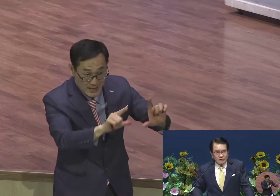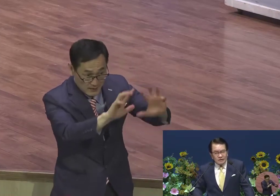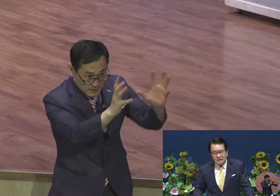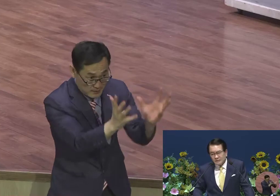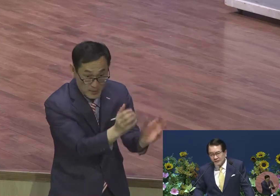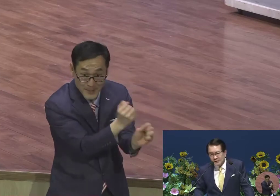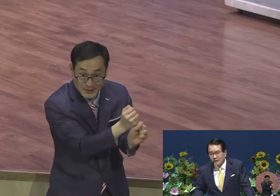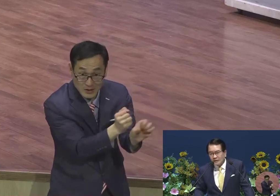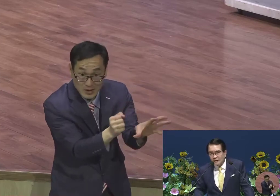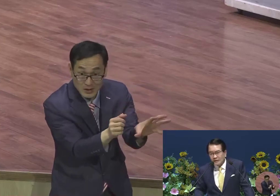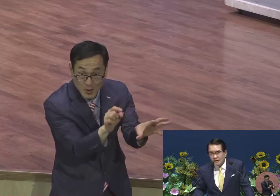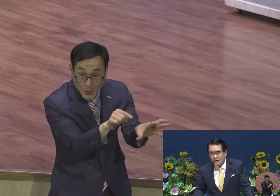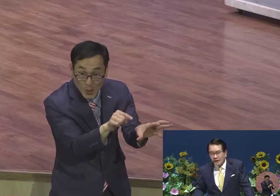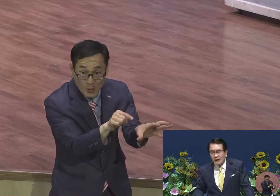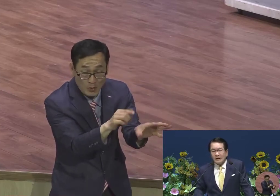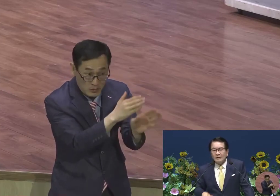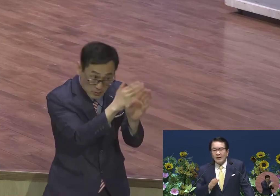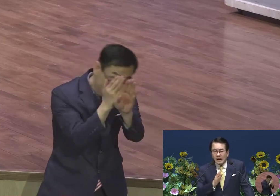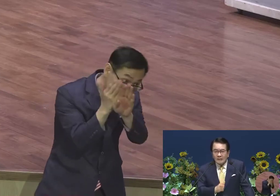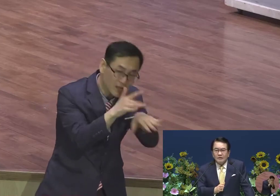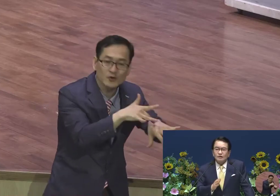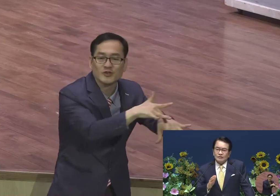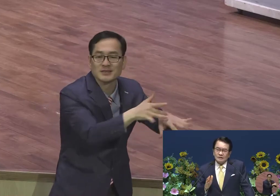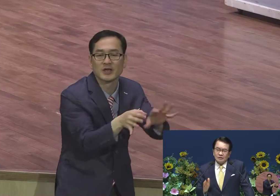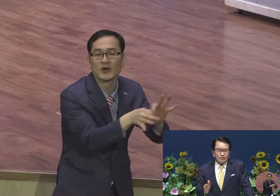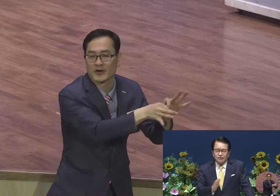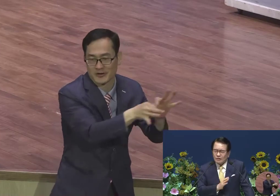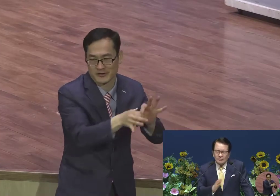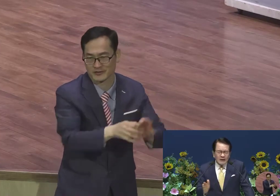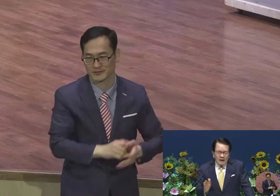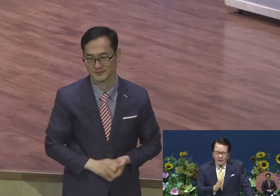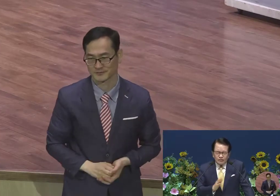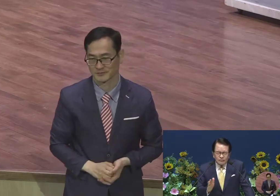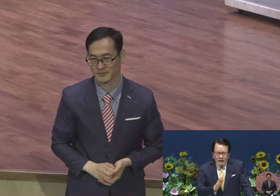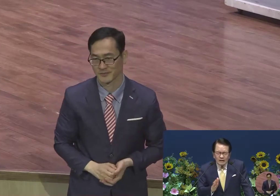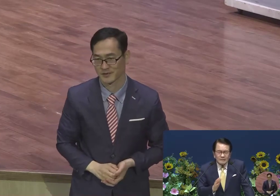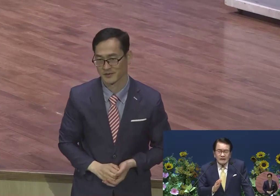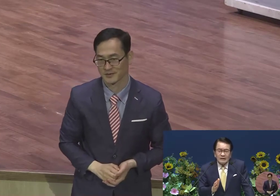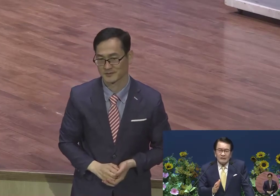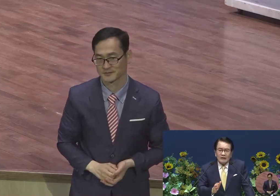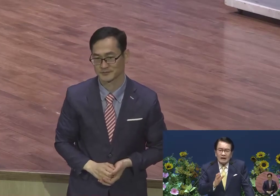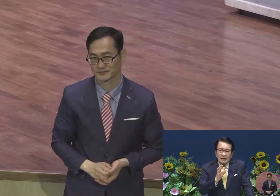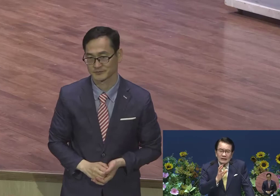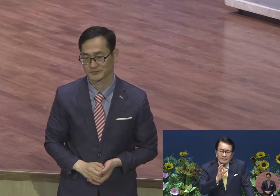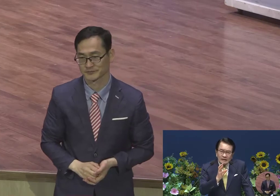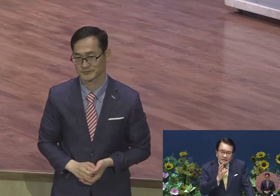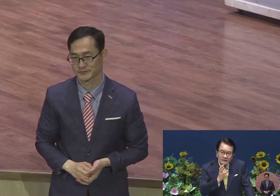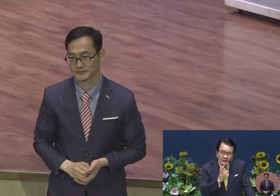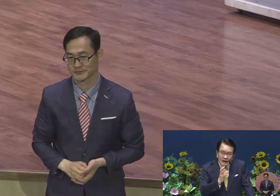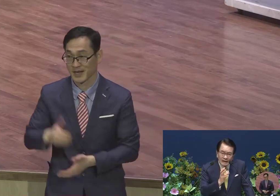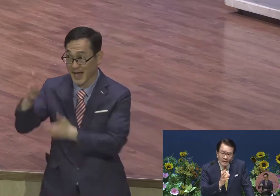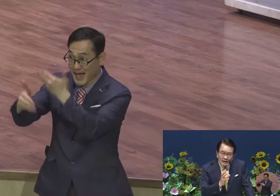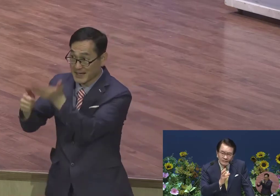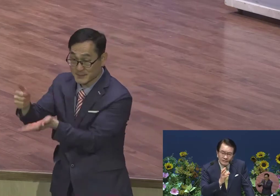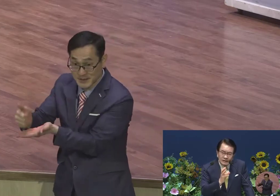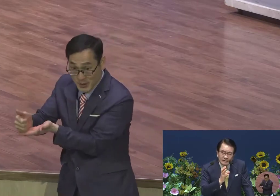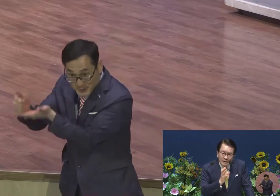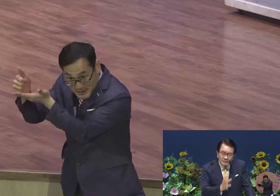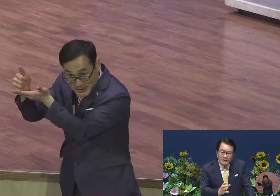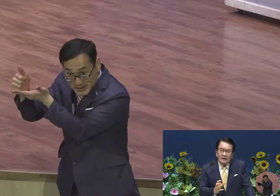귀신 성비는 거예요 하나님 아니면 귀신이에요 둘 중간 중간은 없다니까요 하나님 성기는